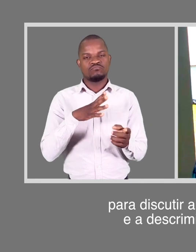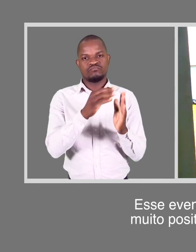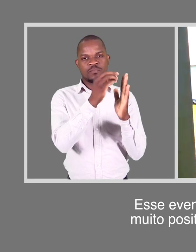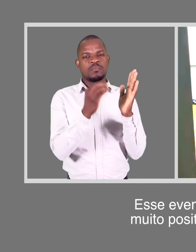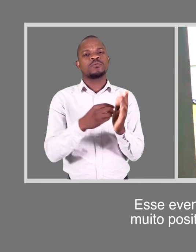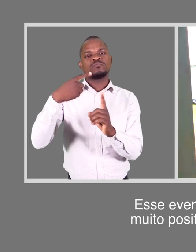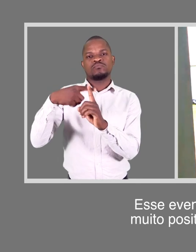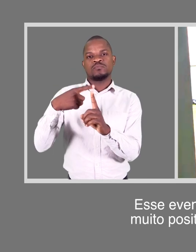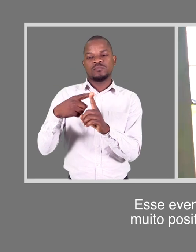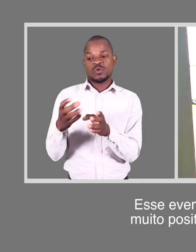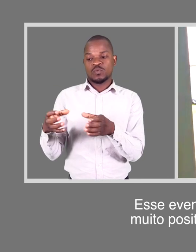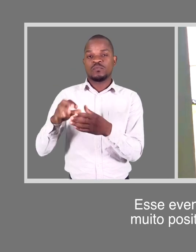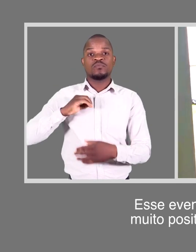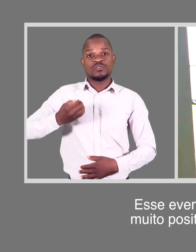mulheres.